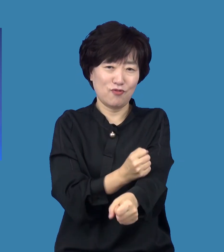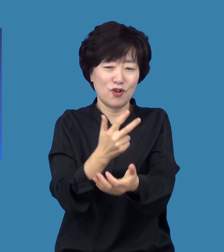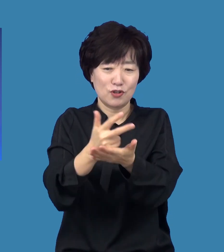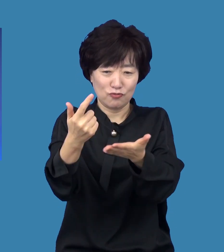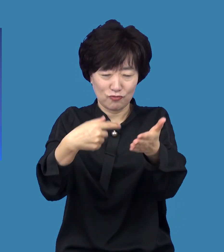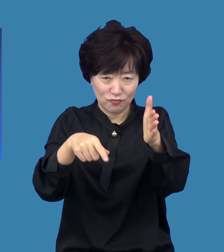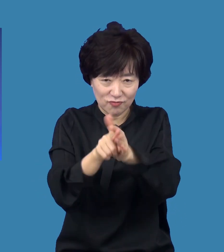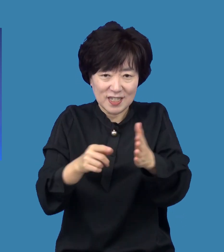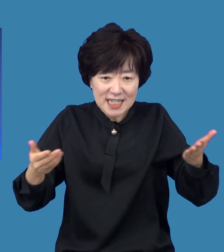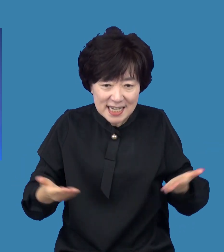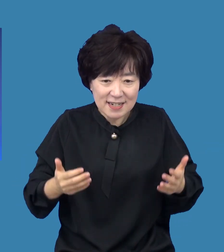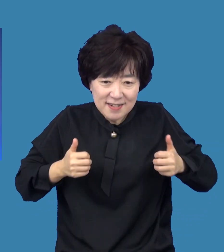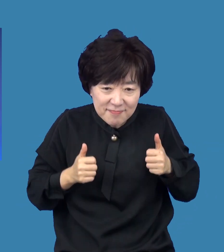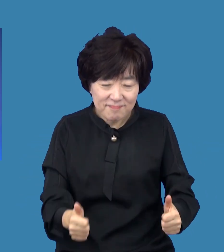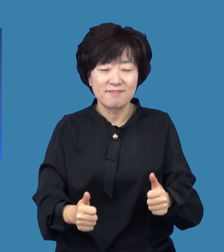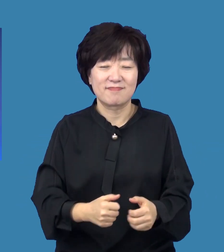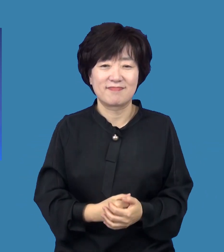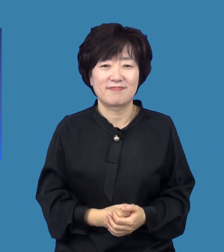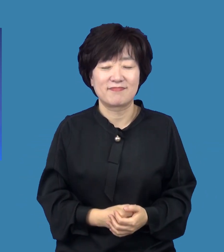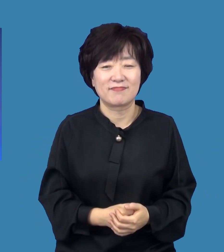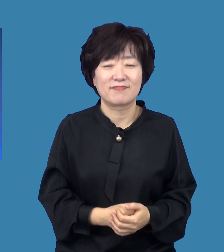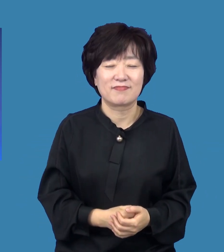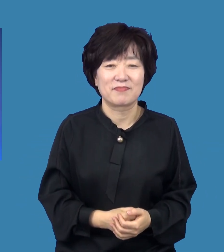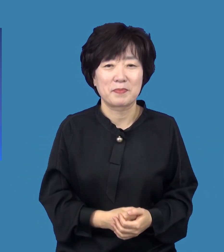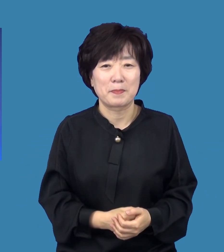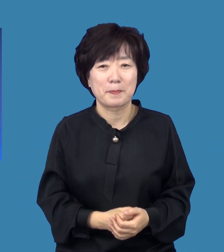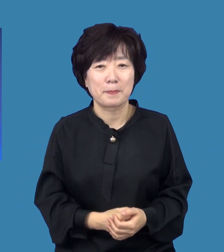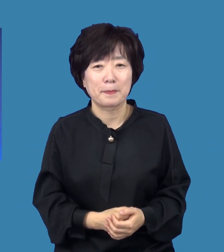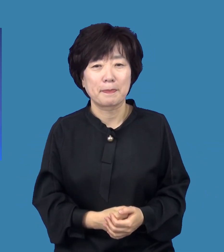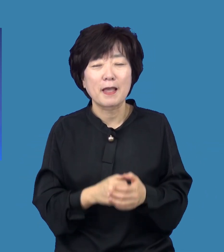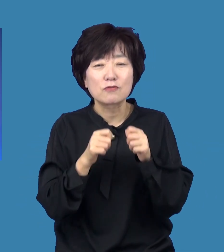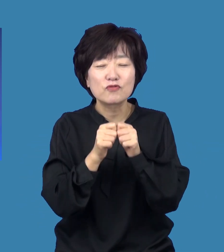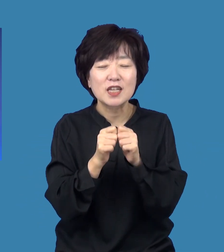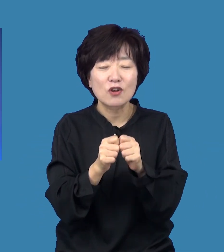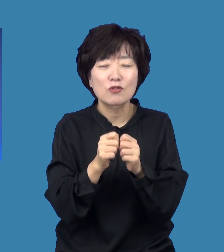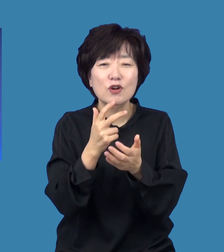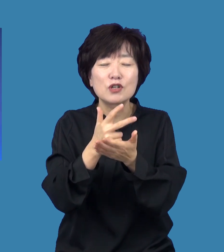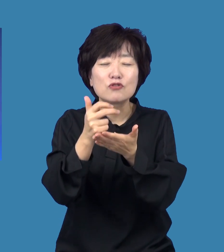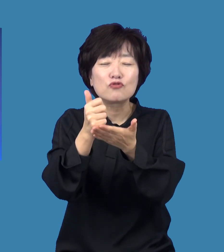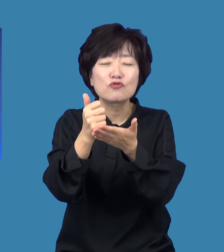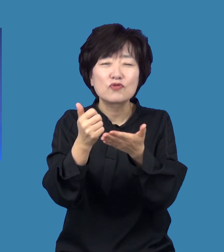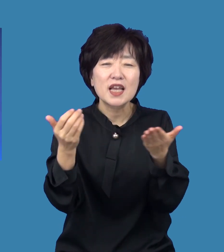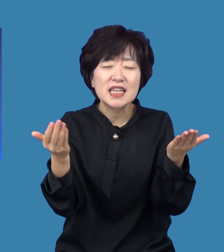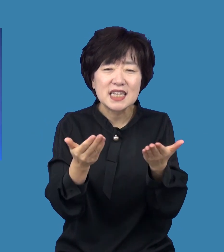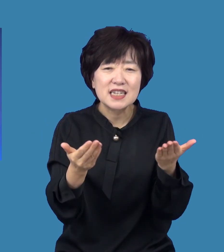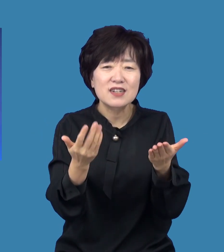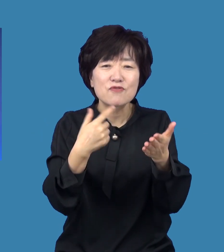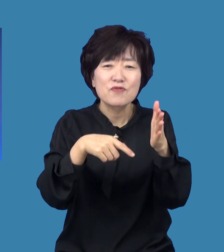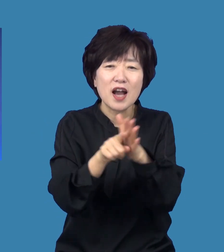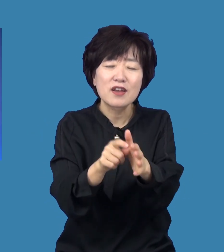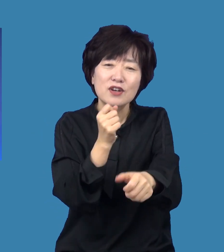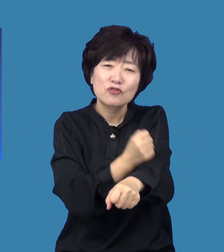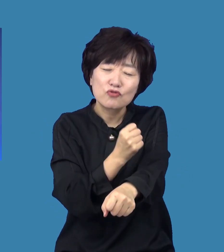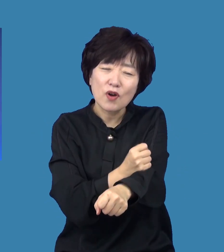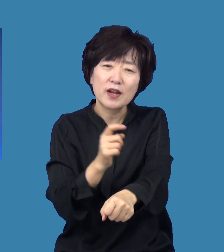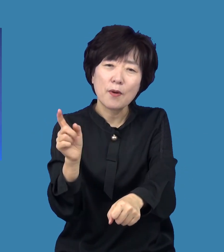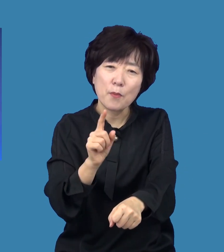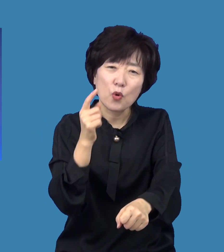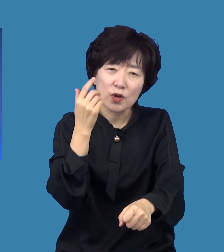힘쓰므로. 자, 그렇다면 구체적으로 주의 일에 힘쓰고 주를 위해 수고하는 것은 어떤